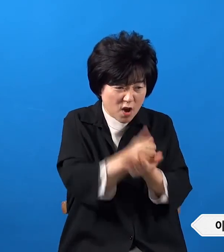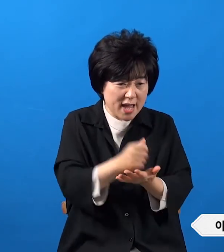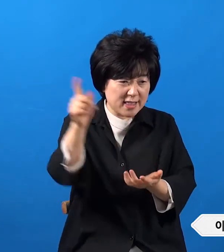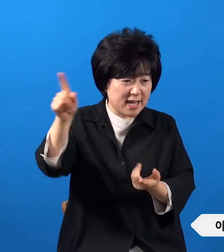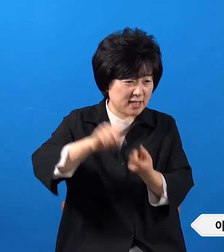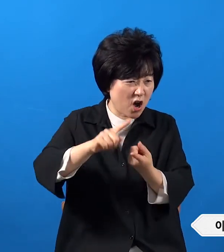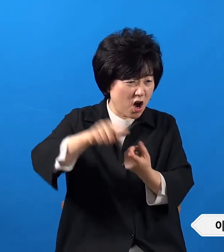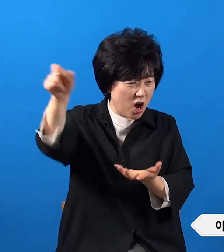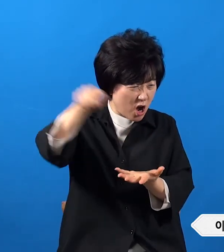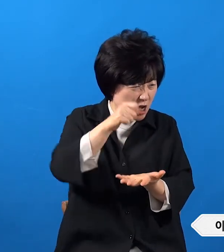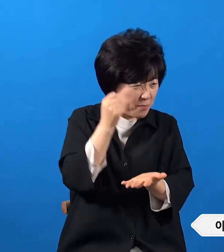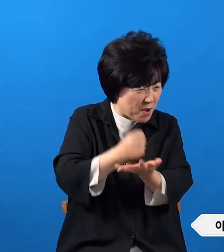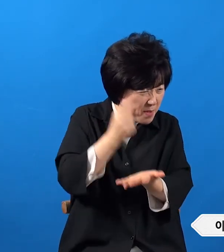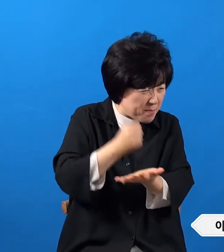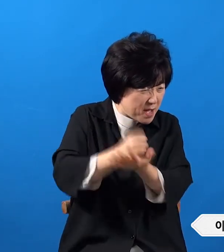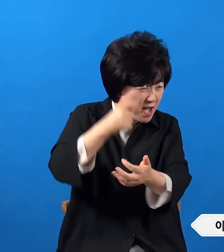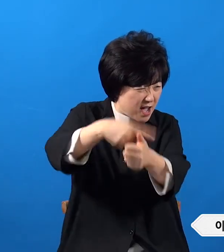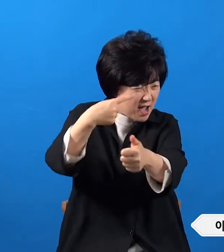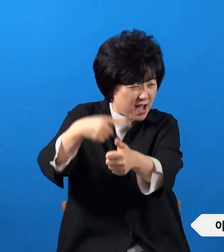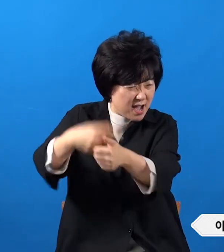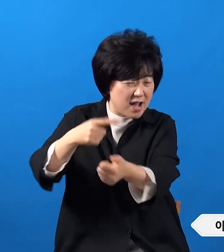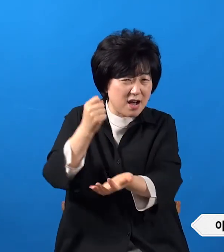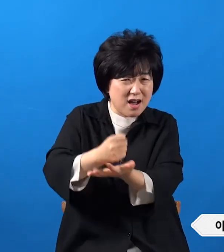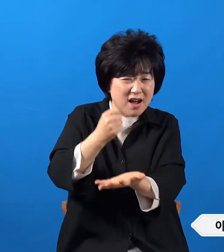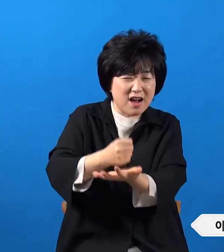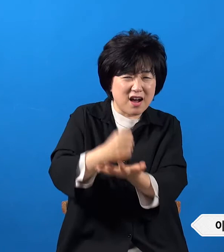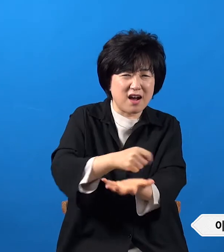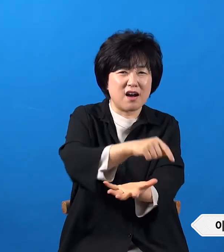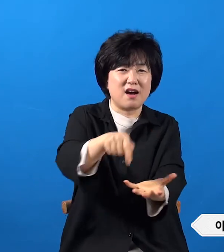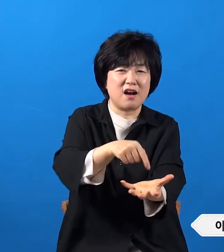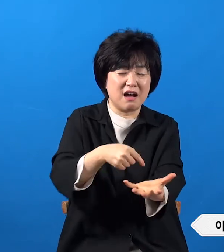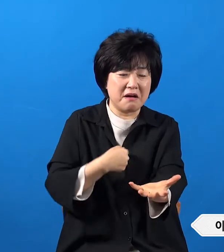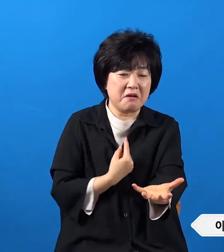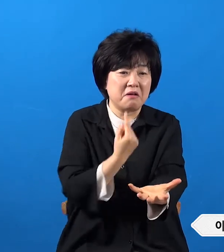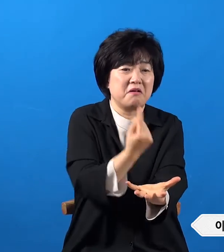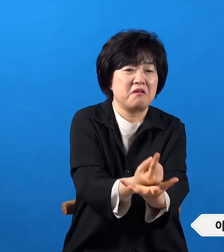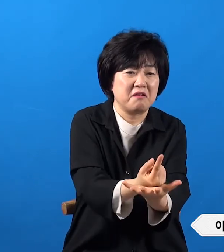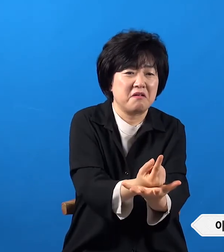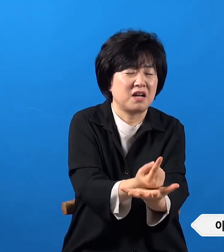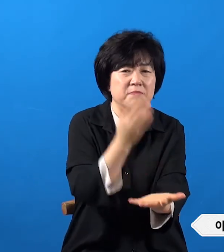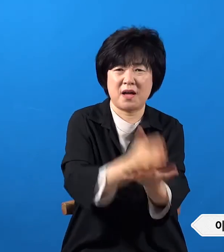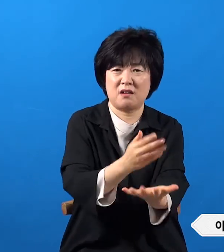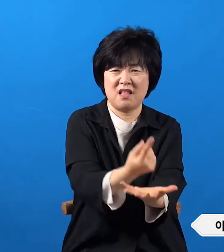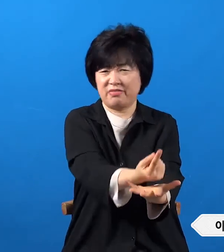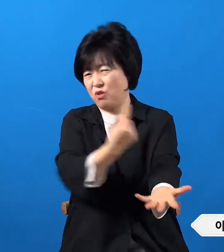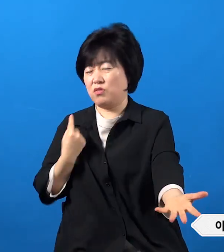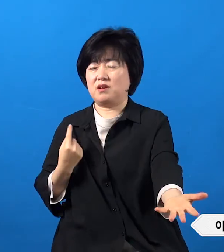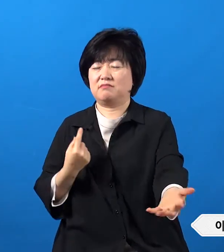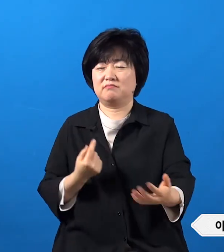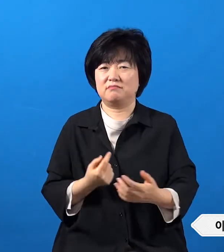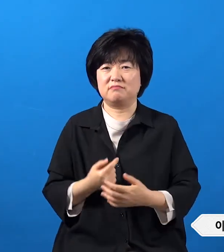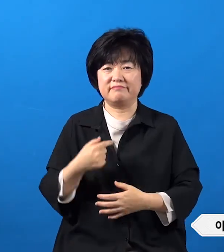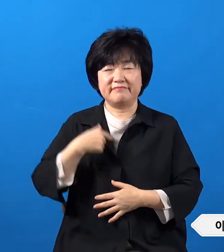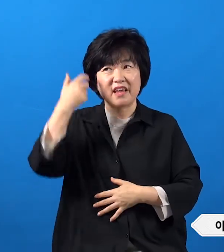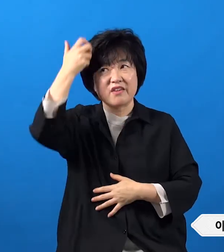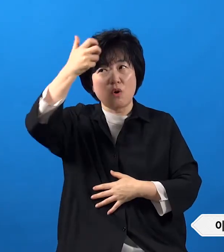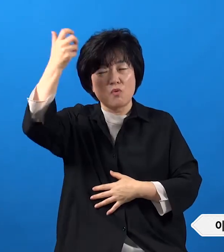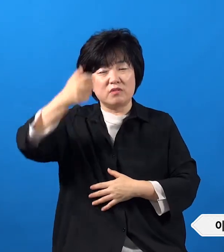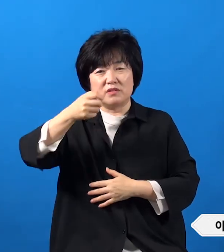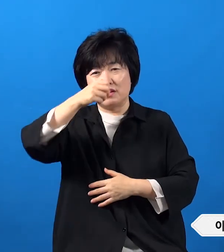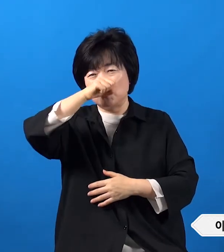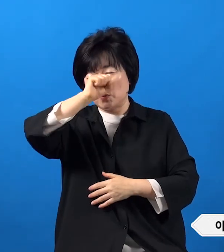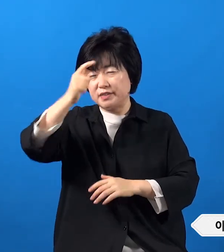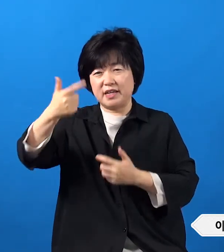넘쳐나요. 가짜 뉴스가 판치고. 이런데 당장 떠나세요. 당장 떠나세요. 여러분의 영혼에 좋지 않아요. 내